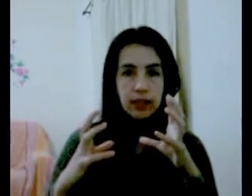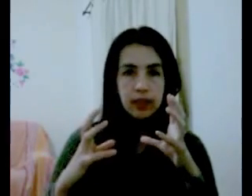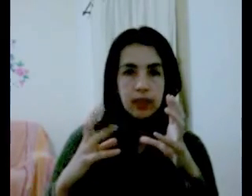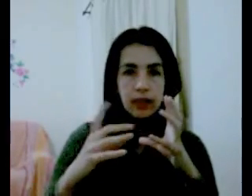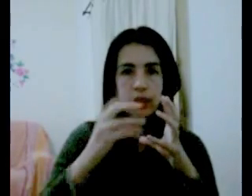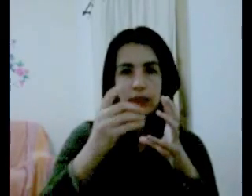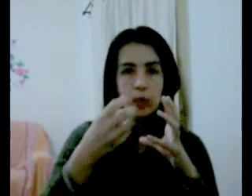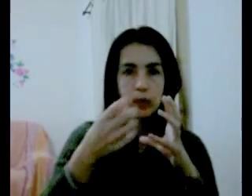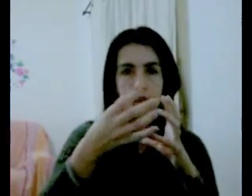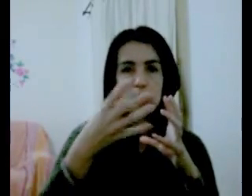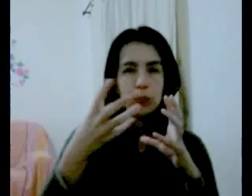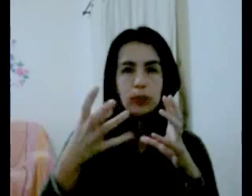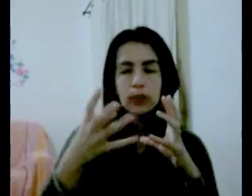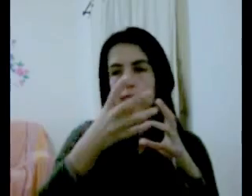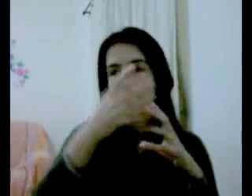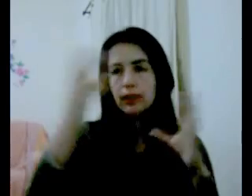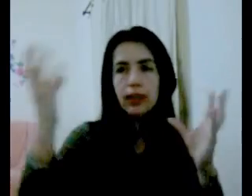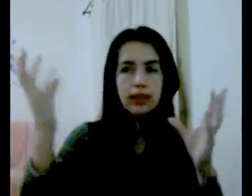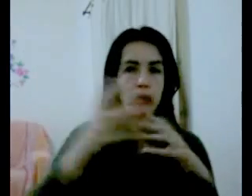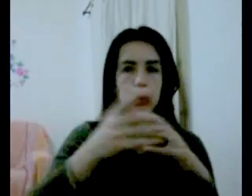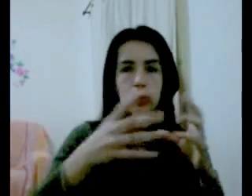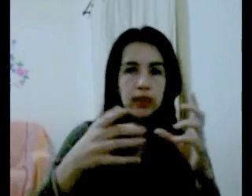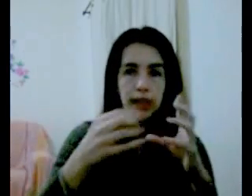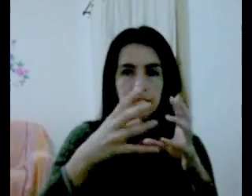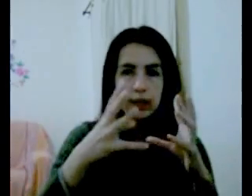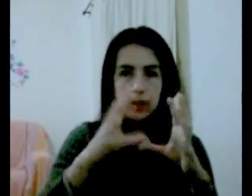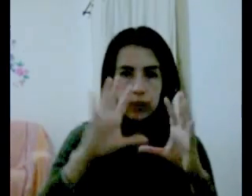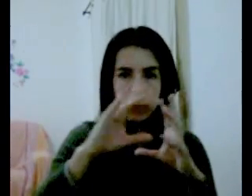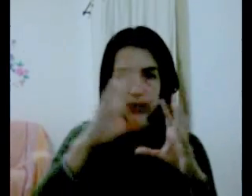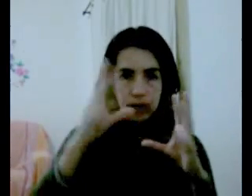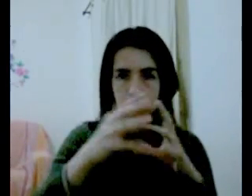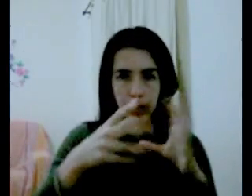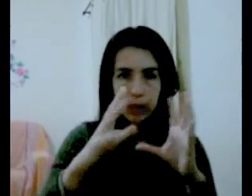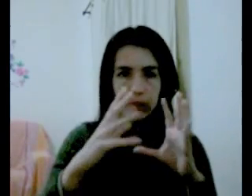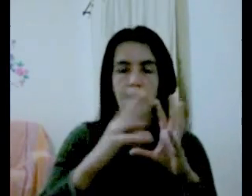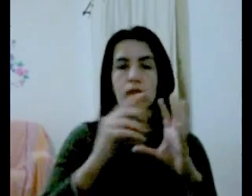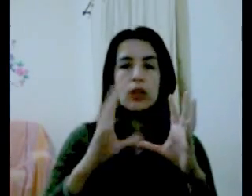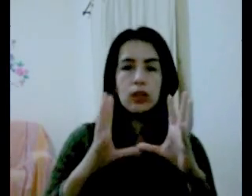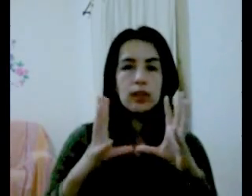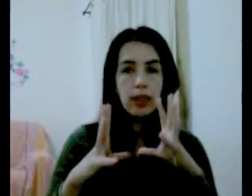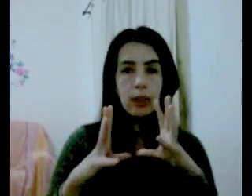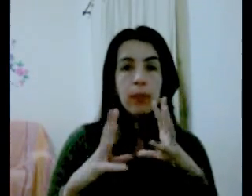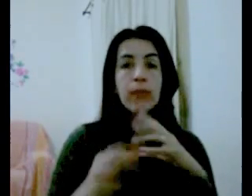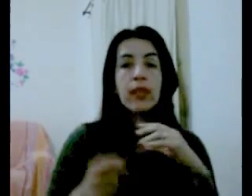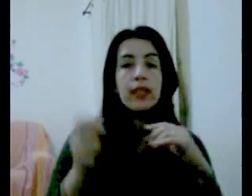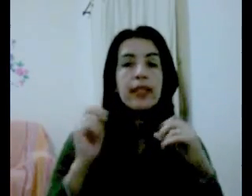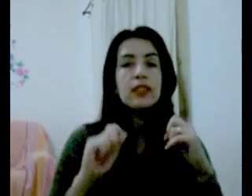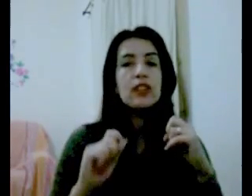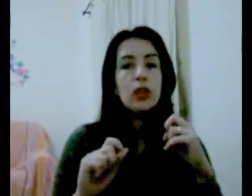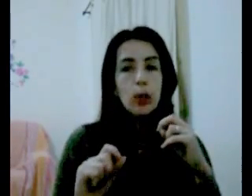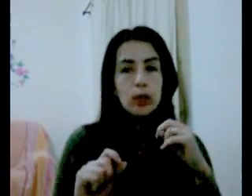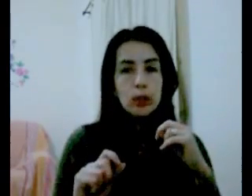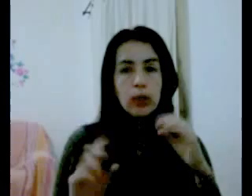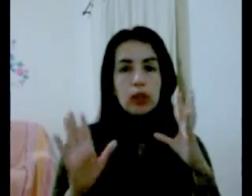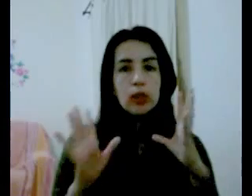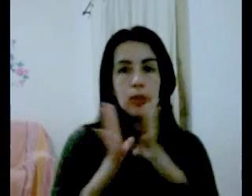dilatada, né, que ela está com bastante, sei lá, sepulso, sei lá, inflamação, não sei como é que fala o negócio que tem. Que daí tem gente que toma